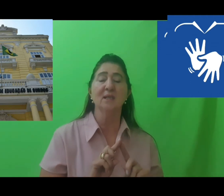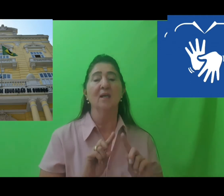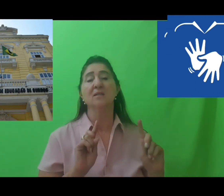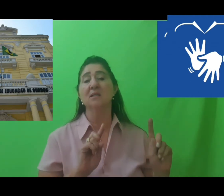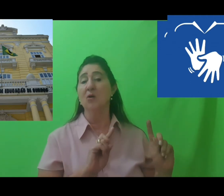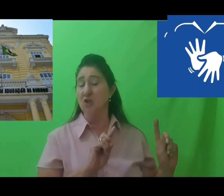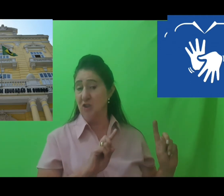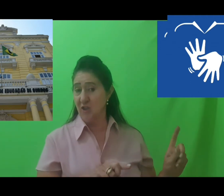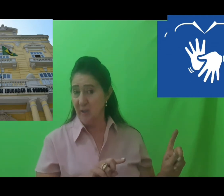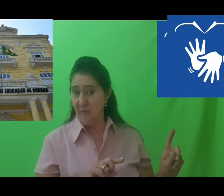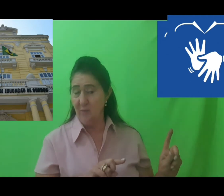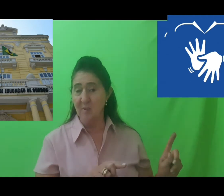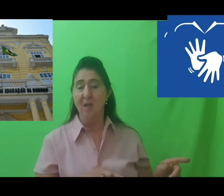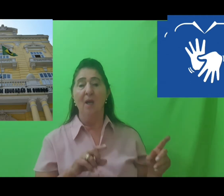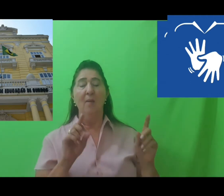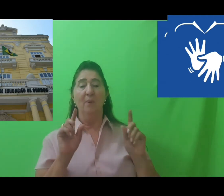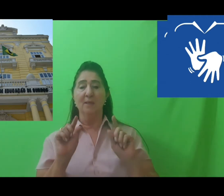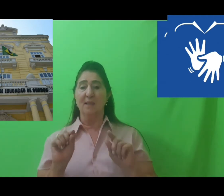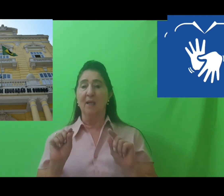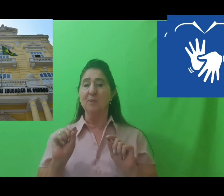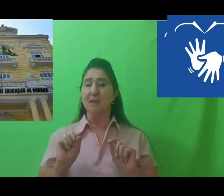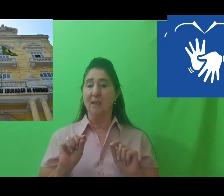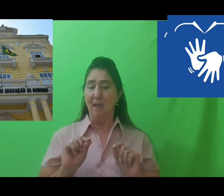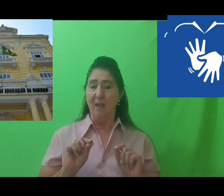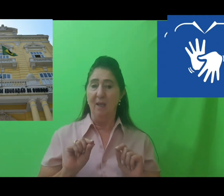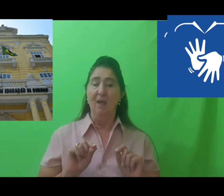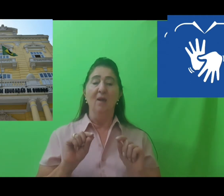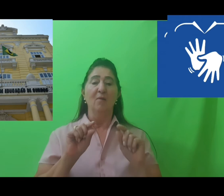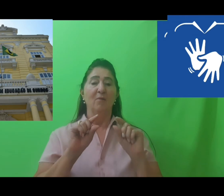deficientes auditivos. Percebe-se que